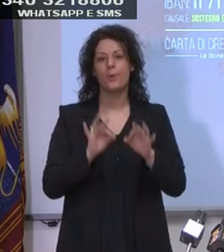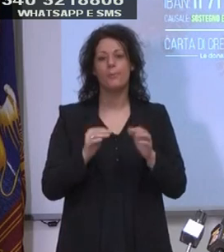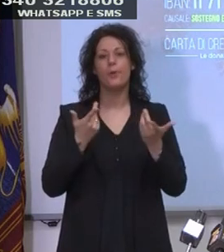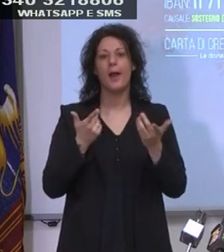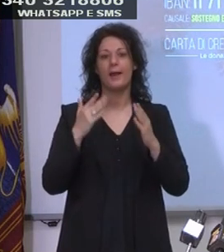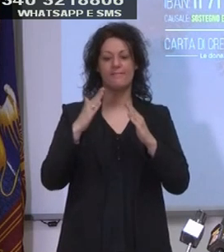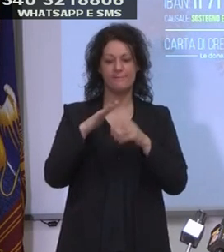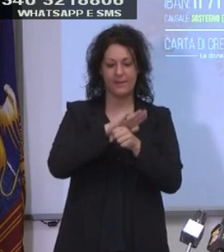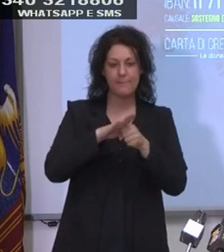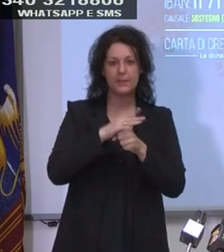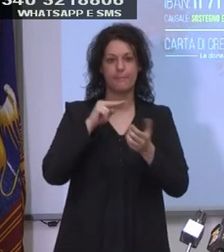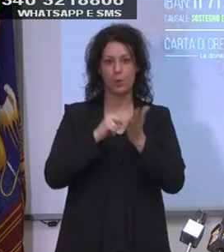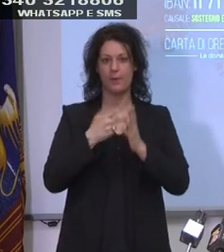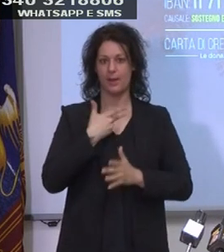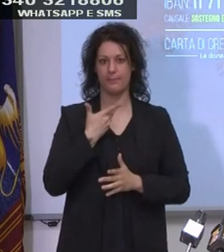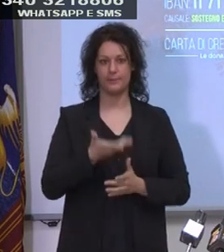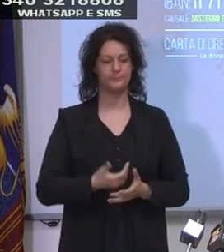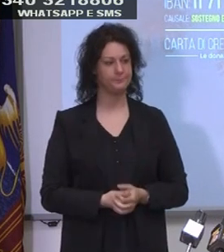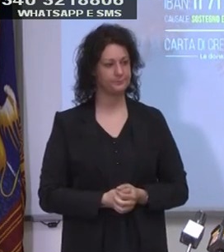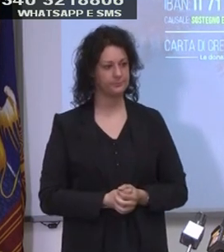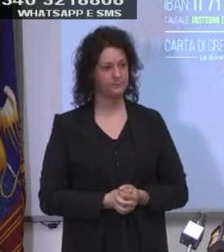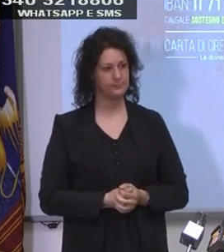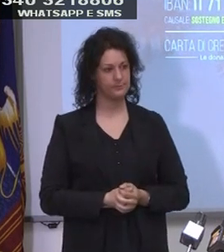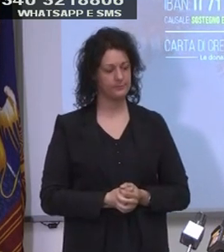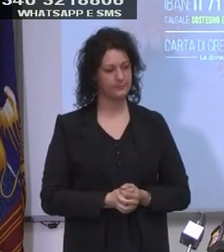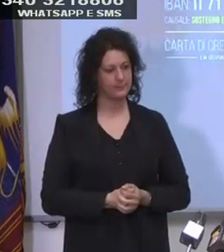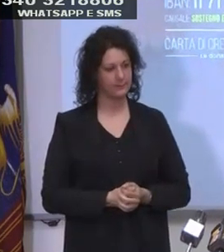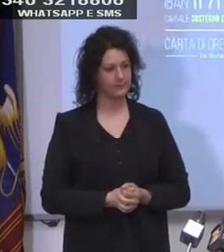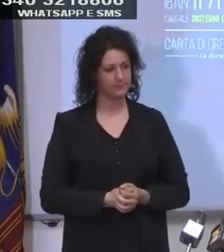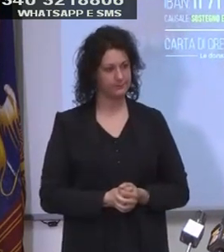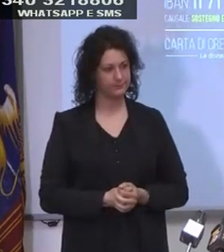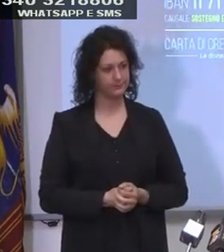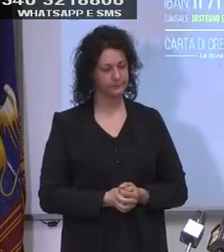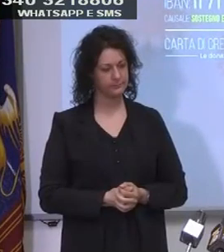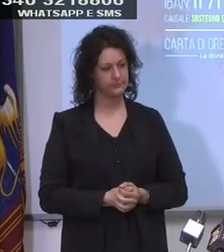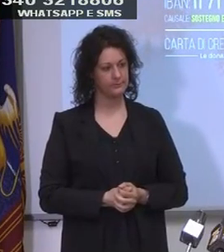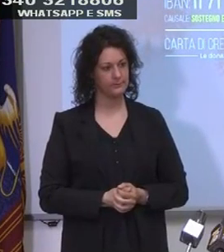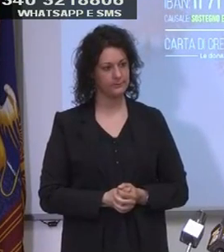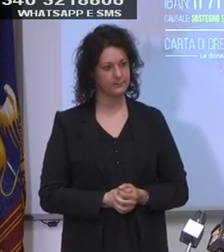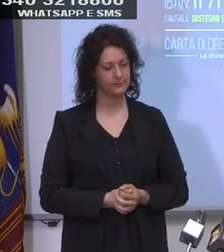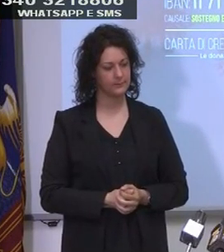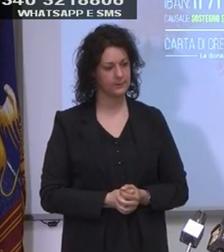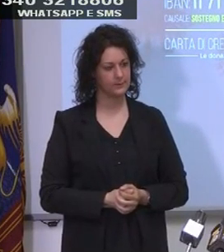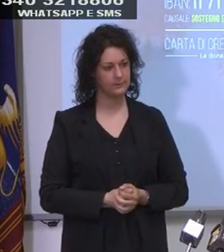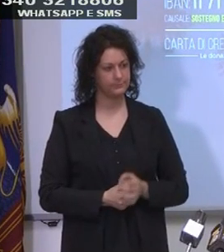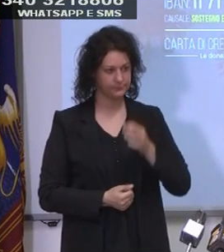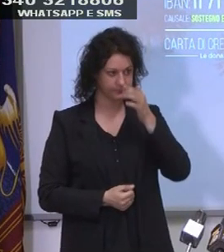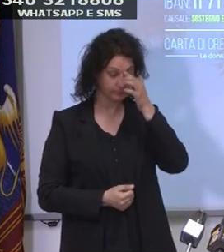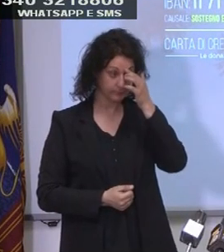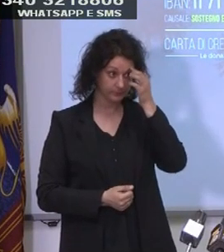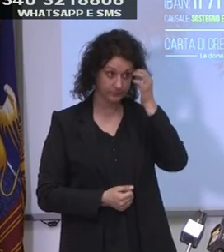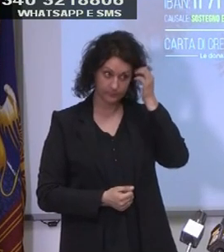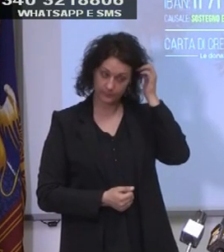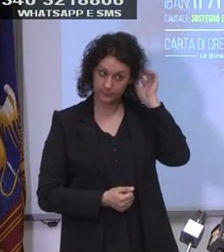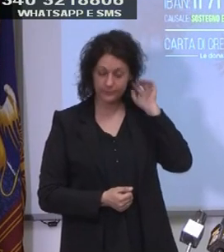di un familiare. Marzia Pretorani, Telenuovo, se ho ben capito la domanda... Io la giro a modo mio perché così vediamo se ho